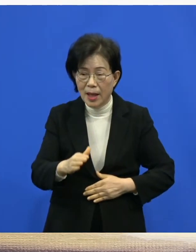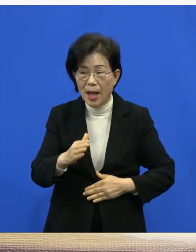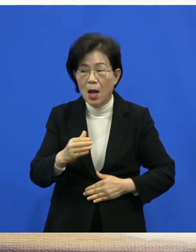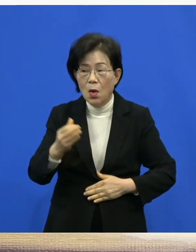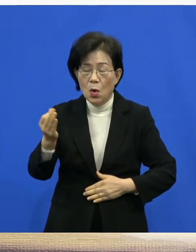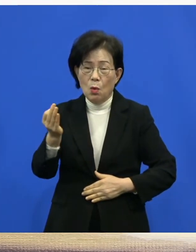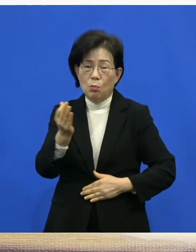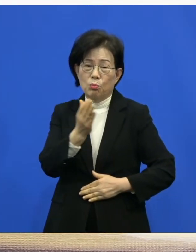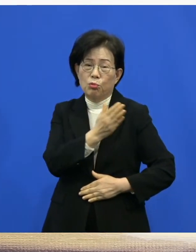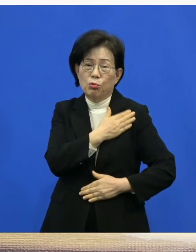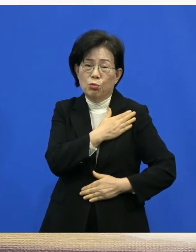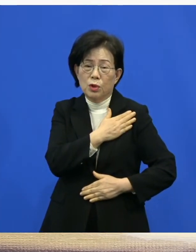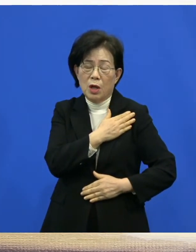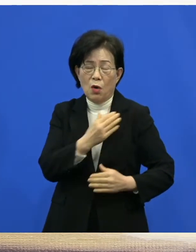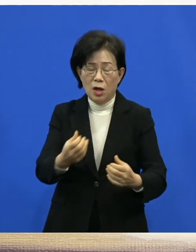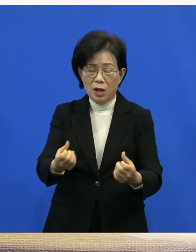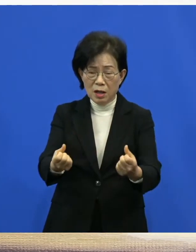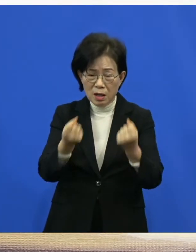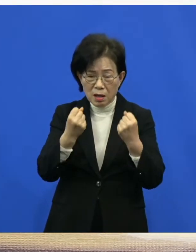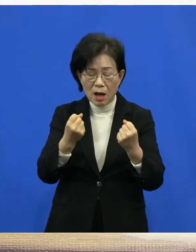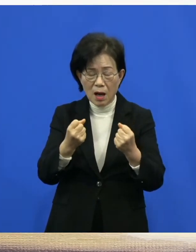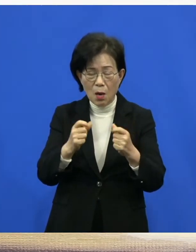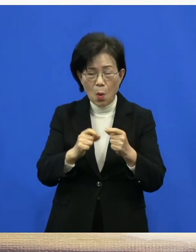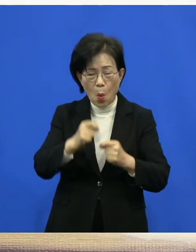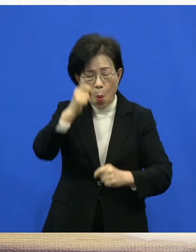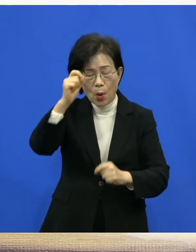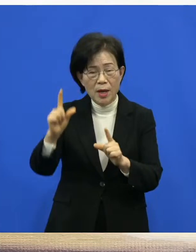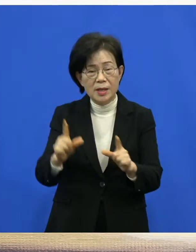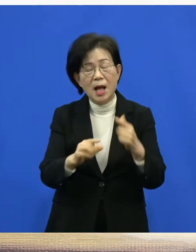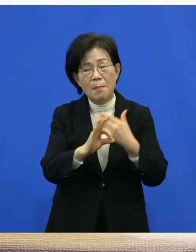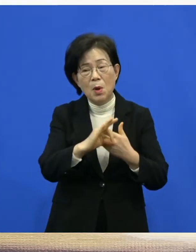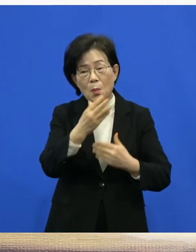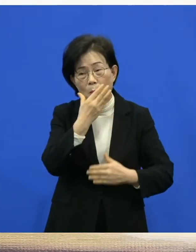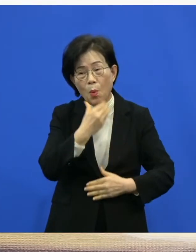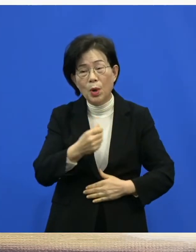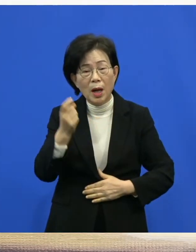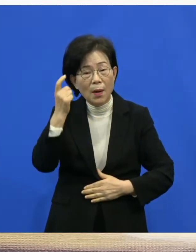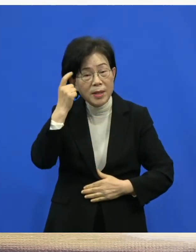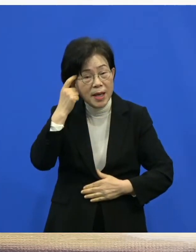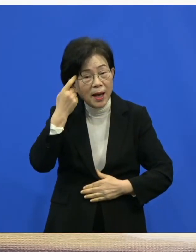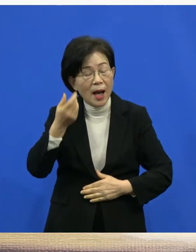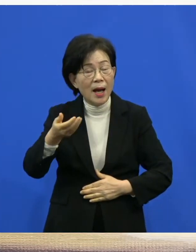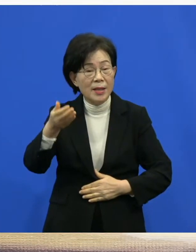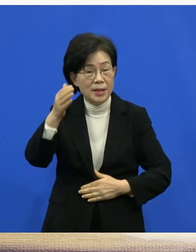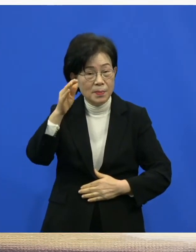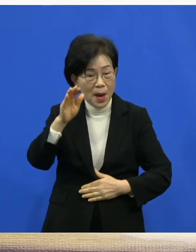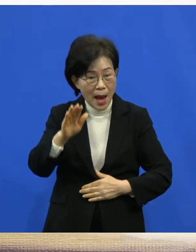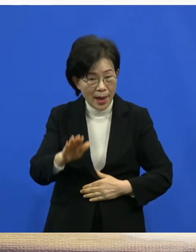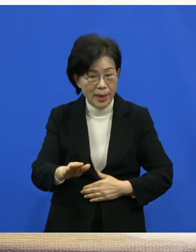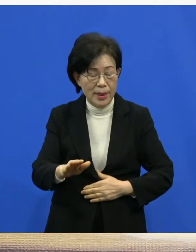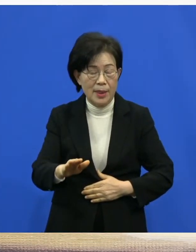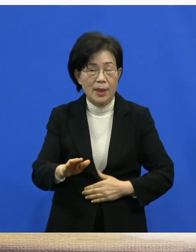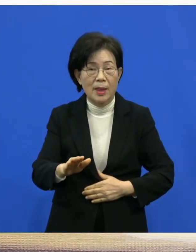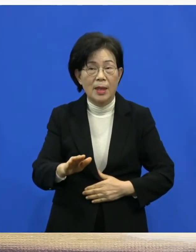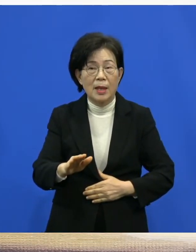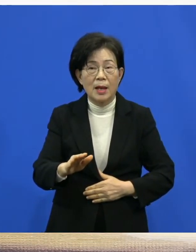영화를 누리는 걸 복이라고 생각합니다. 무병장수가 복인 줄 알아요. 물론 그것도 포함되긴 하죠. 그러나 성경적인